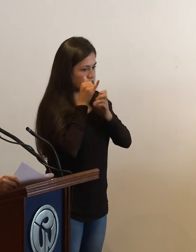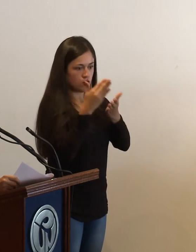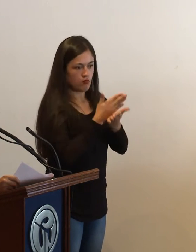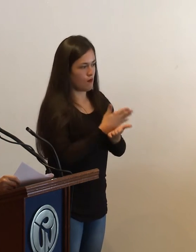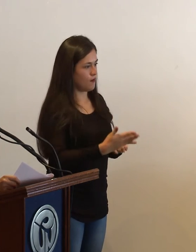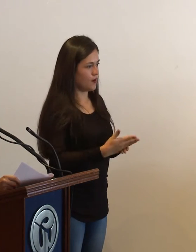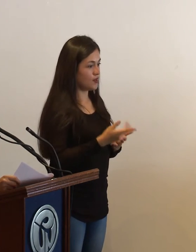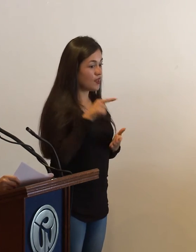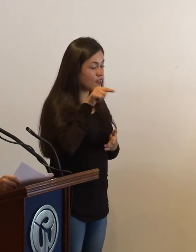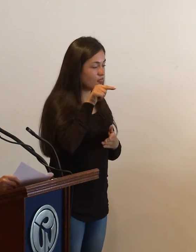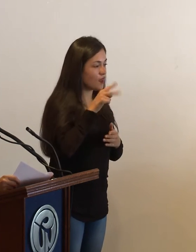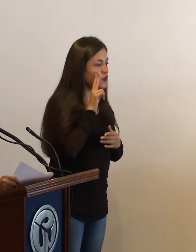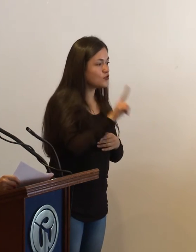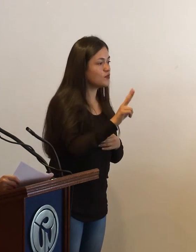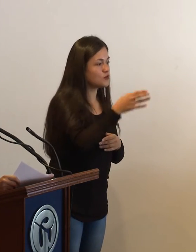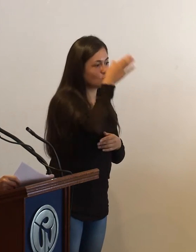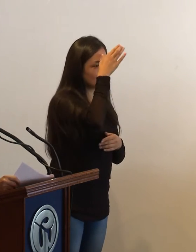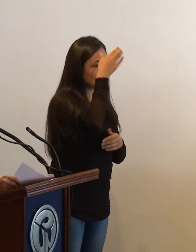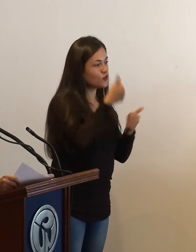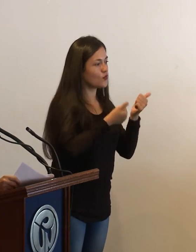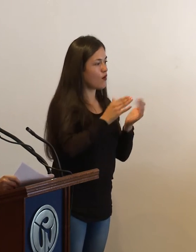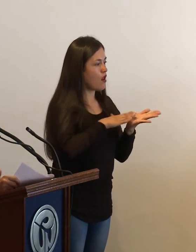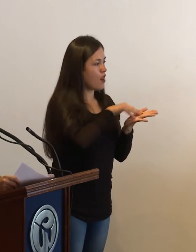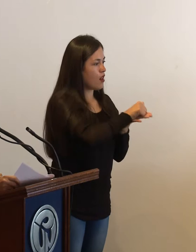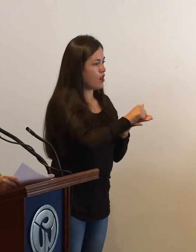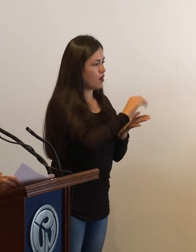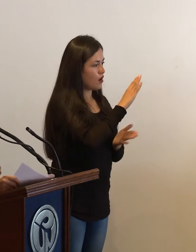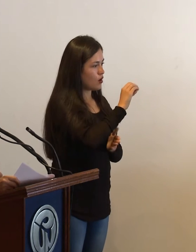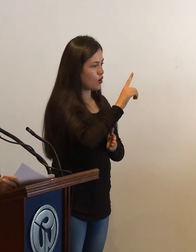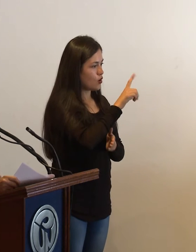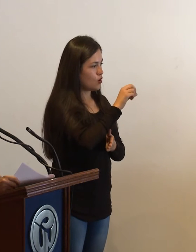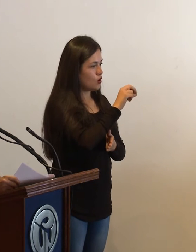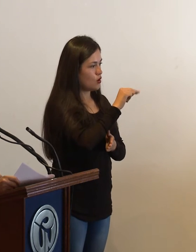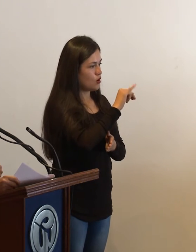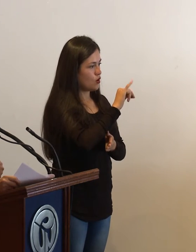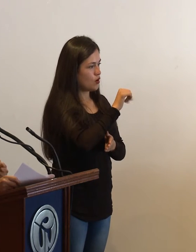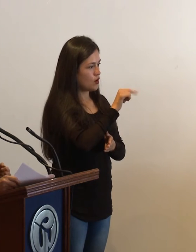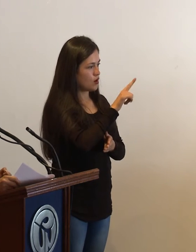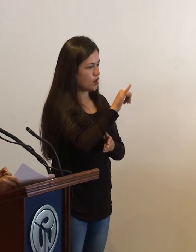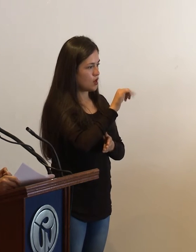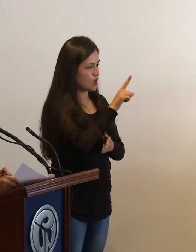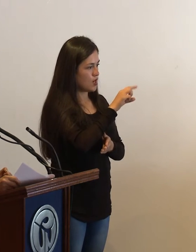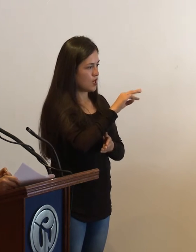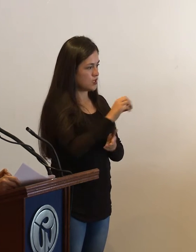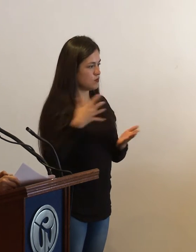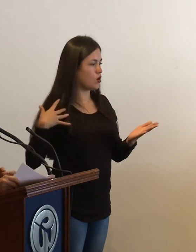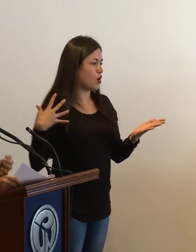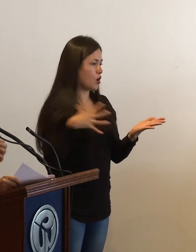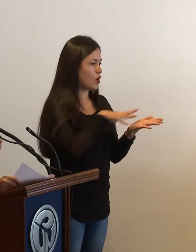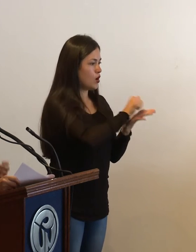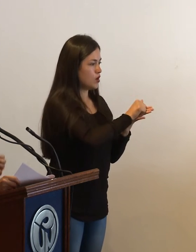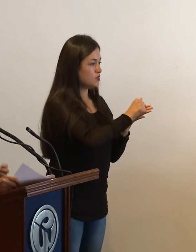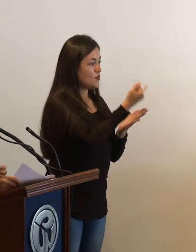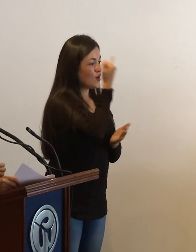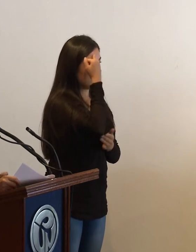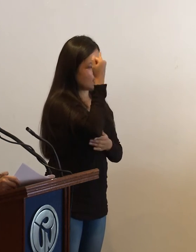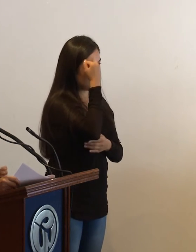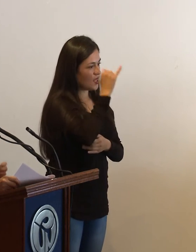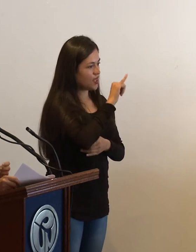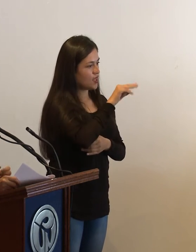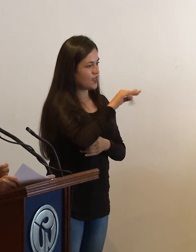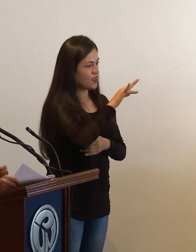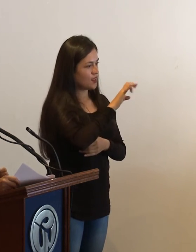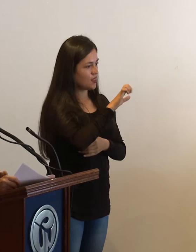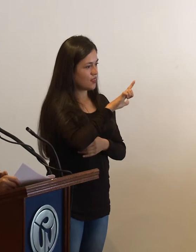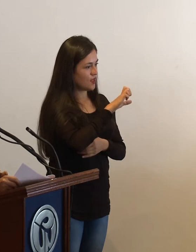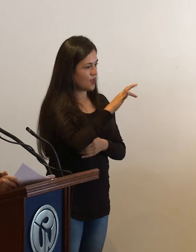conceptos fundamentales como es el colonialismo intelectual que trae Franz Borda a colación, hoy encontramos desde